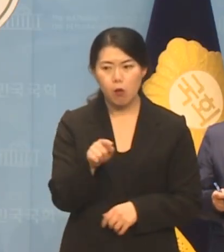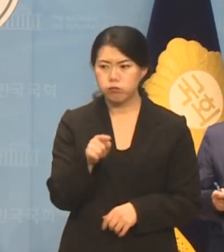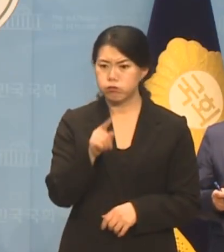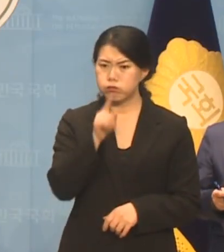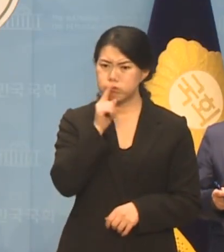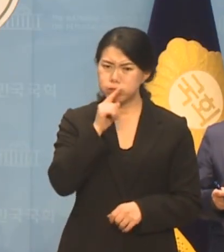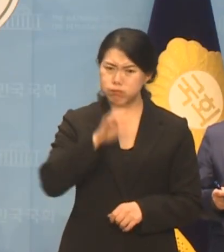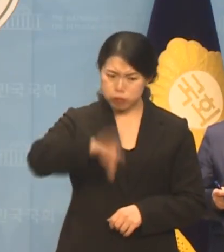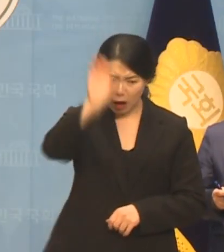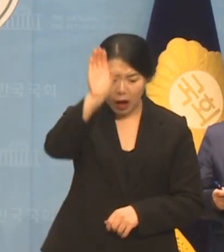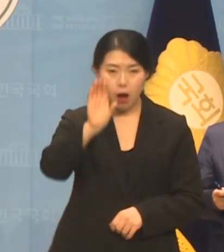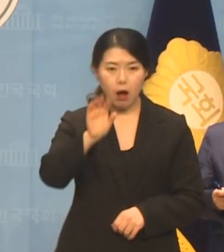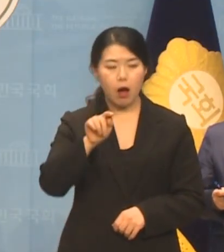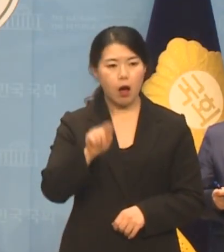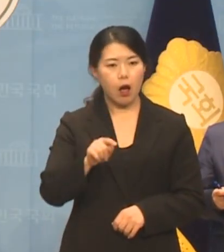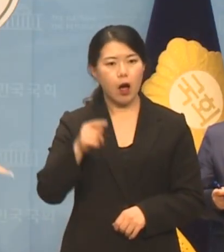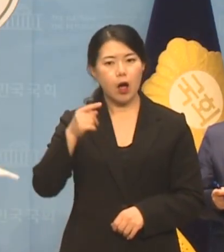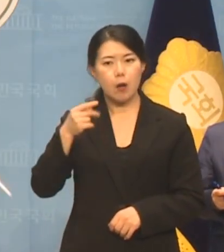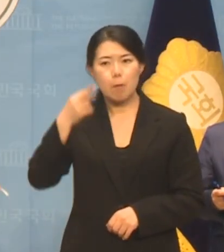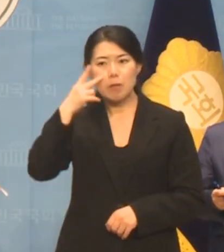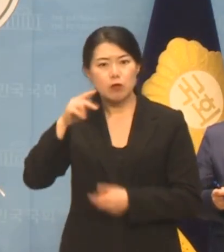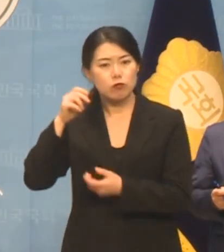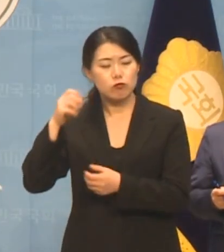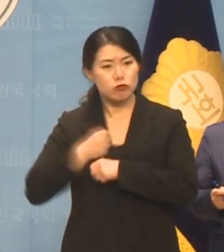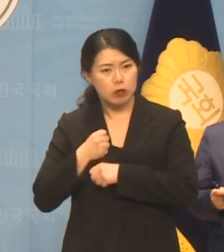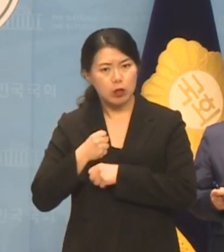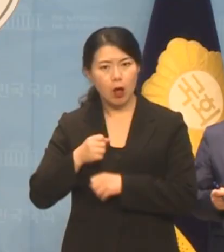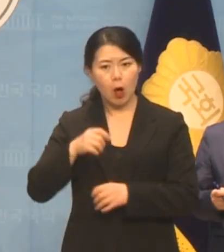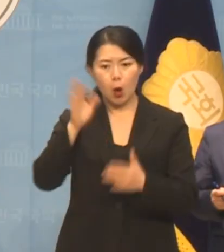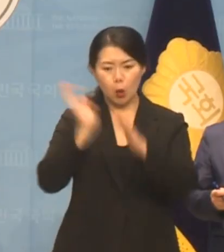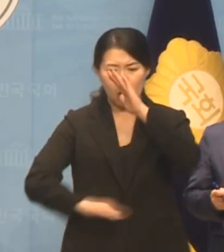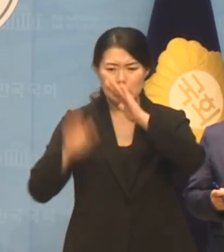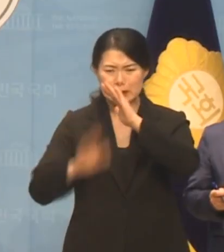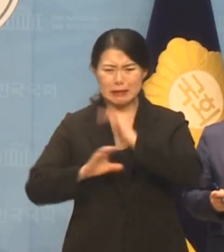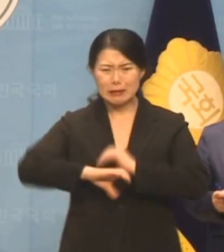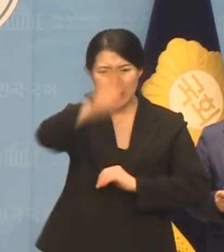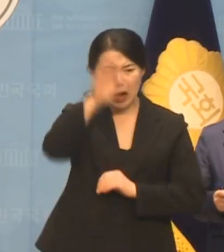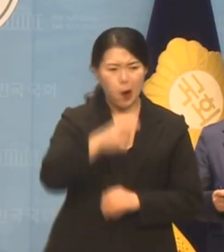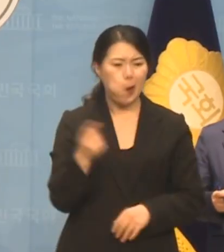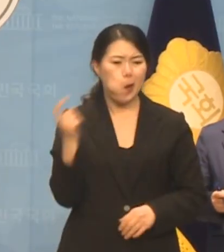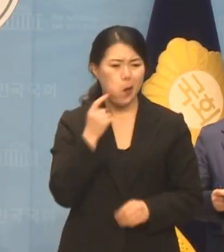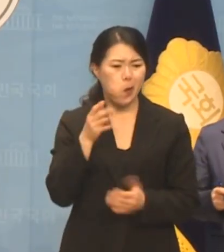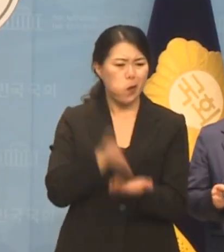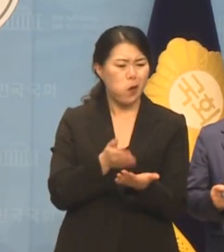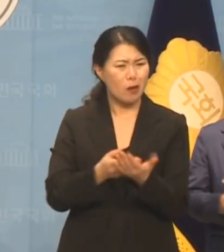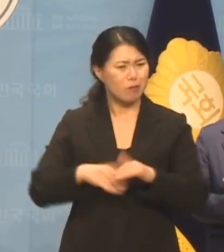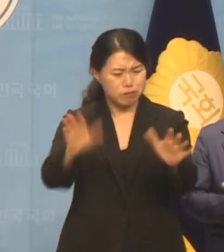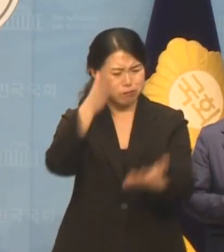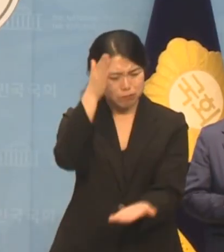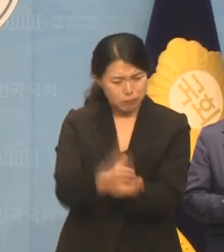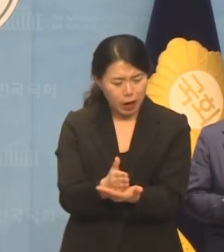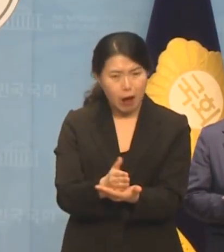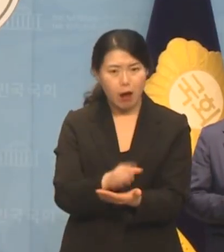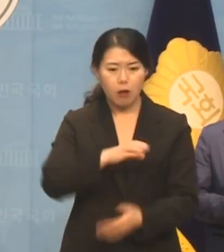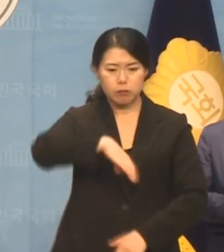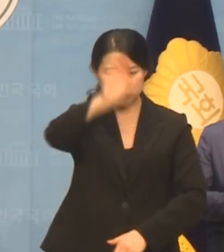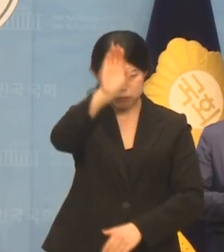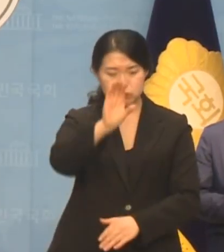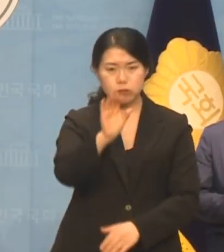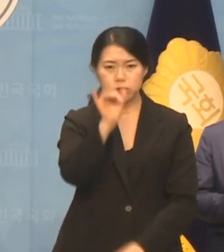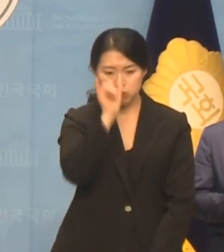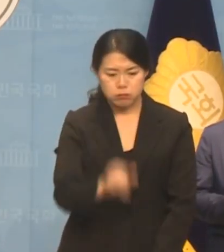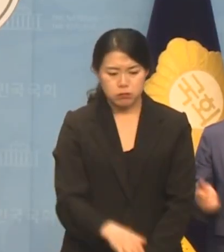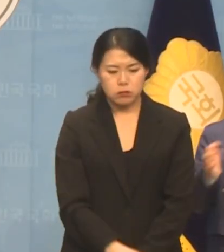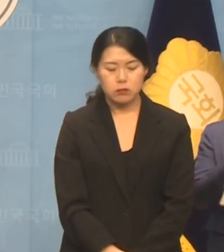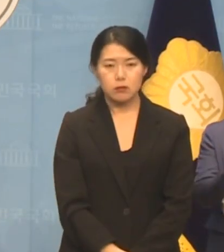주장을 게시했고 이에 대한 주한미군이 공식 계정으로 가짜뉴스를 퍼뜨리지 말라며 공개적으로 경고하는